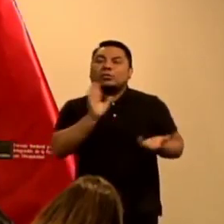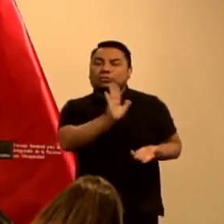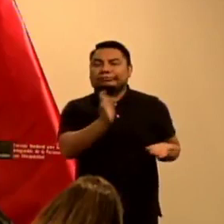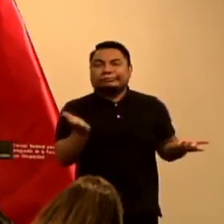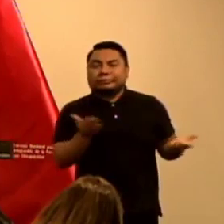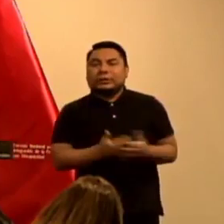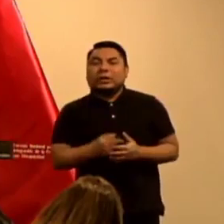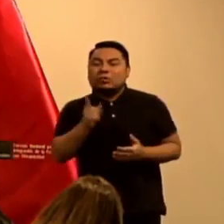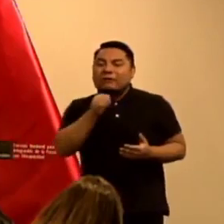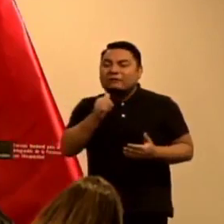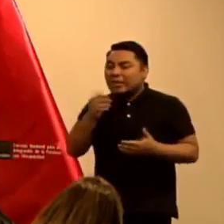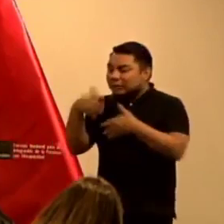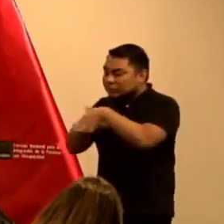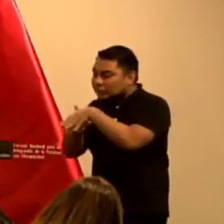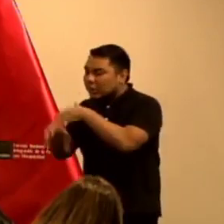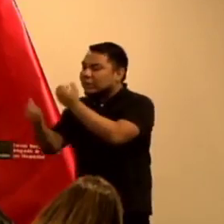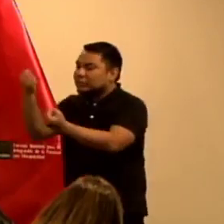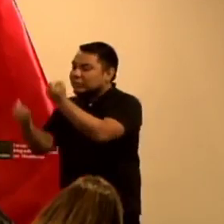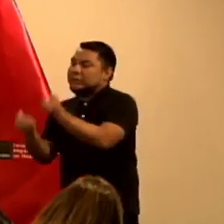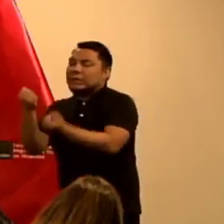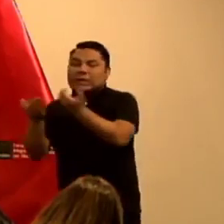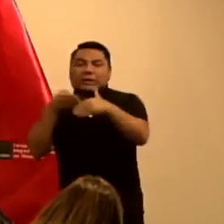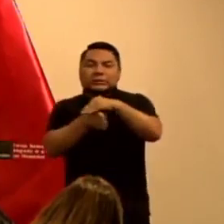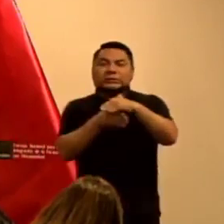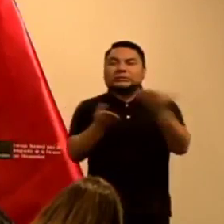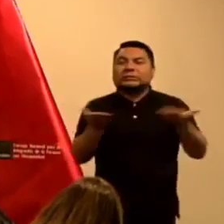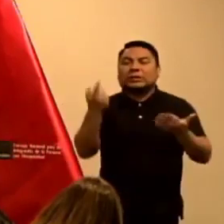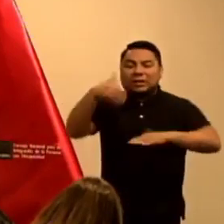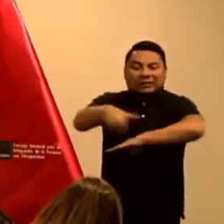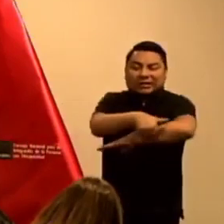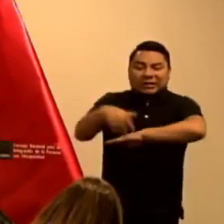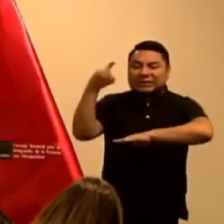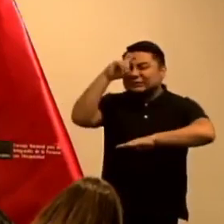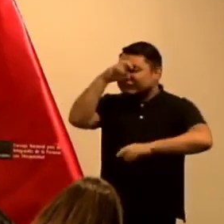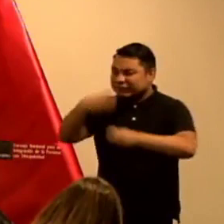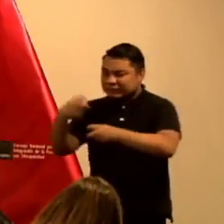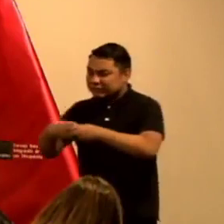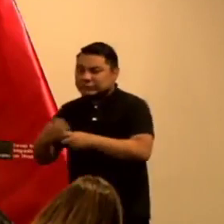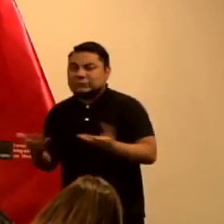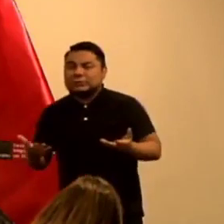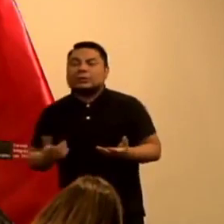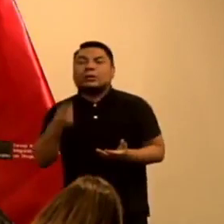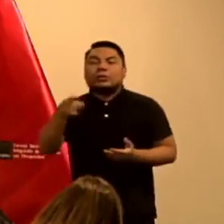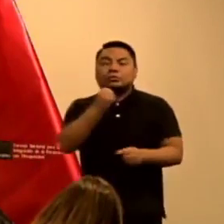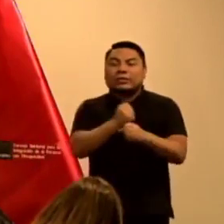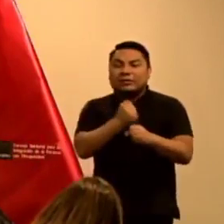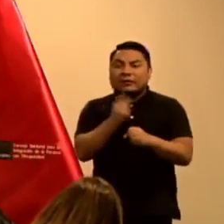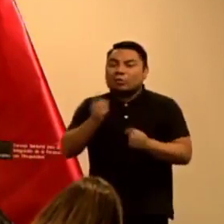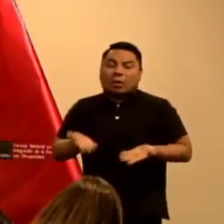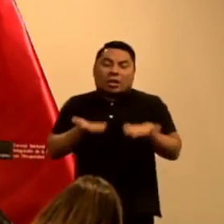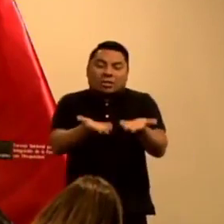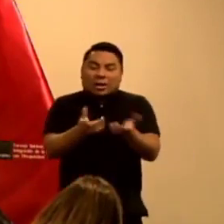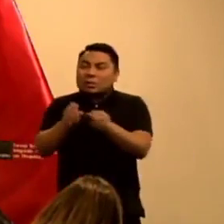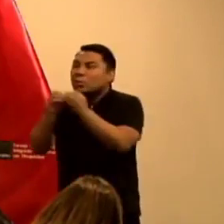la inaccesibilidad en el transporte, en las avenidas urbanísticas, etcétera, en el empleo no se le dan las